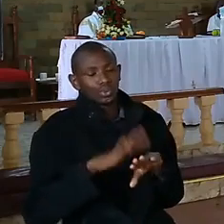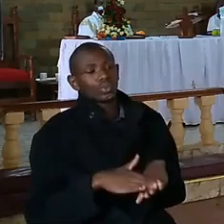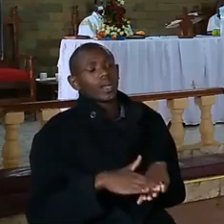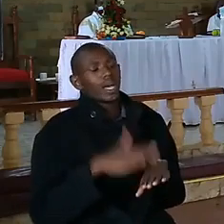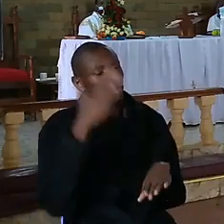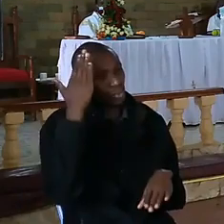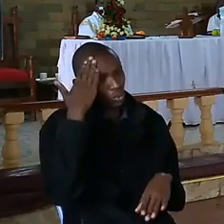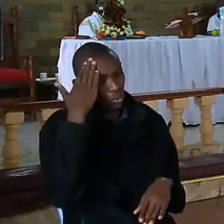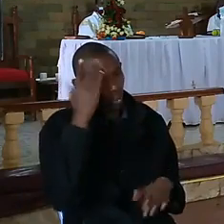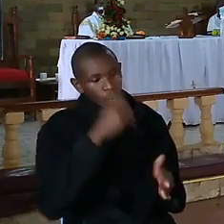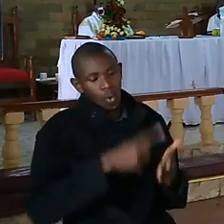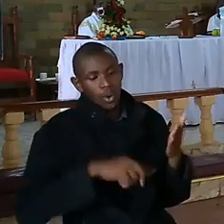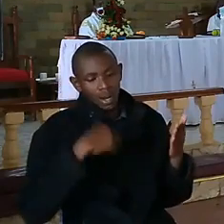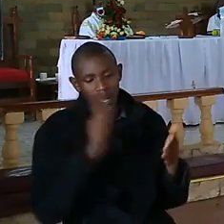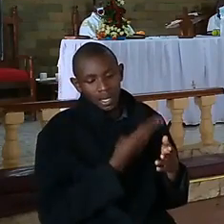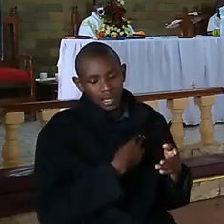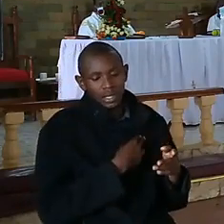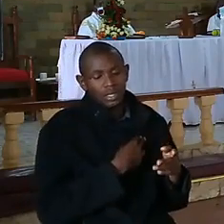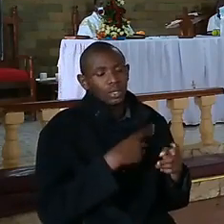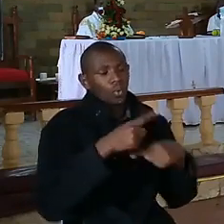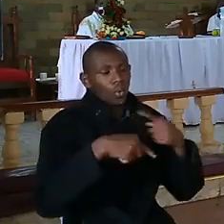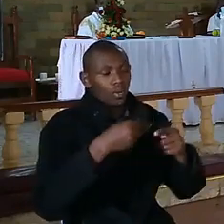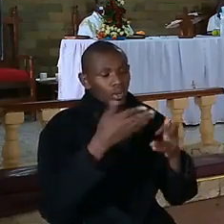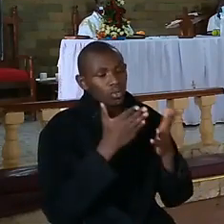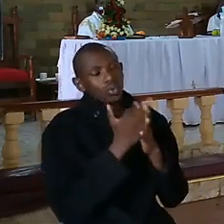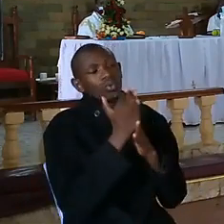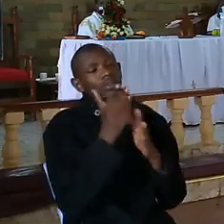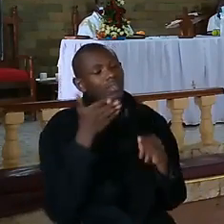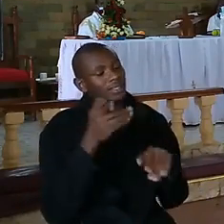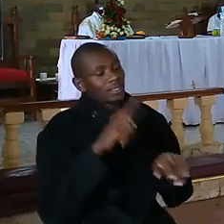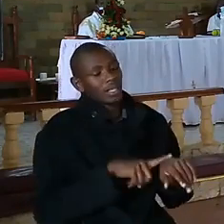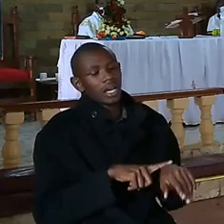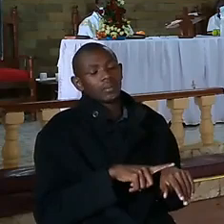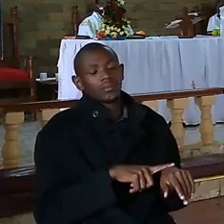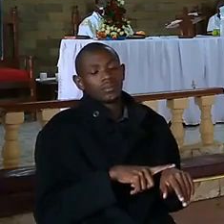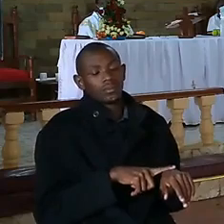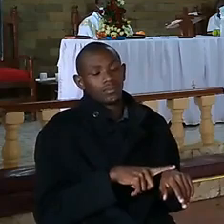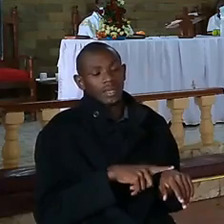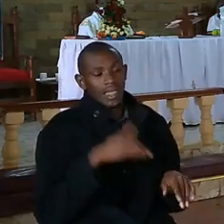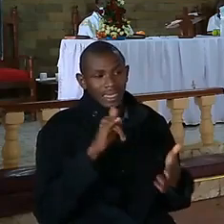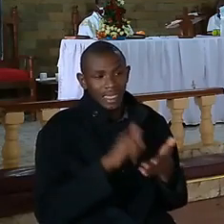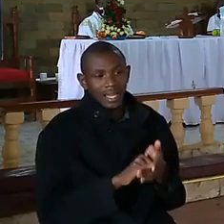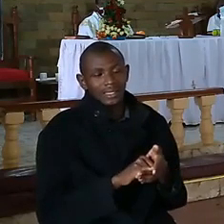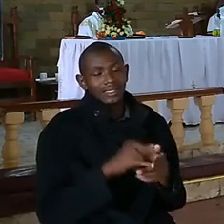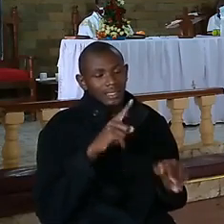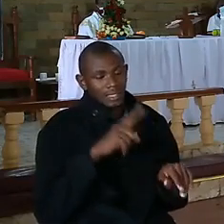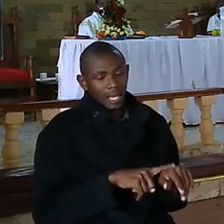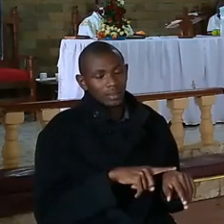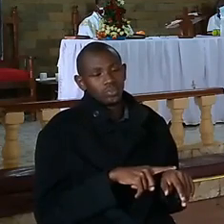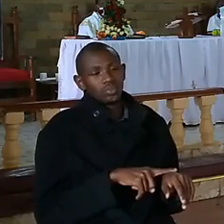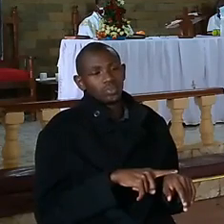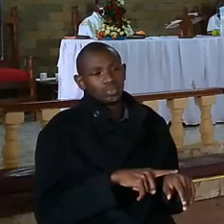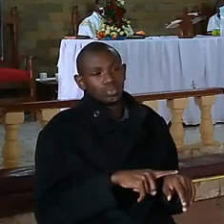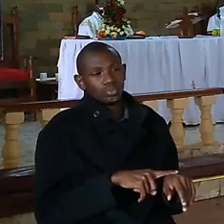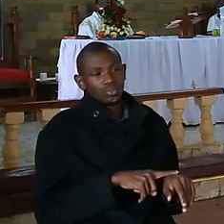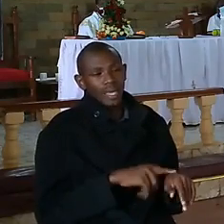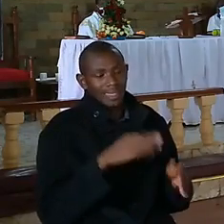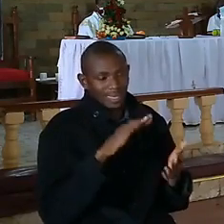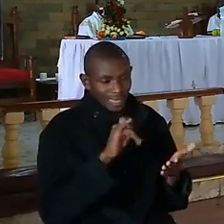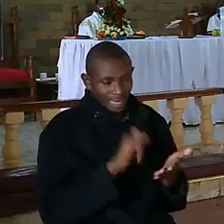amenyaga maũndũ marĩa mothe tũragerera even now to that situation and to that condition nĩ aramenya to that